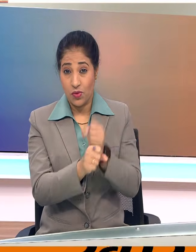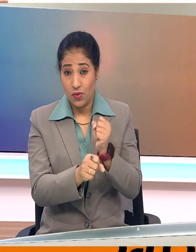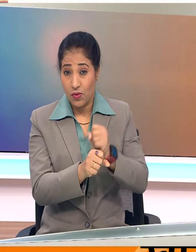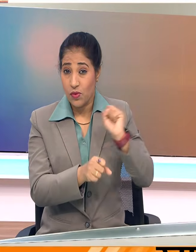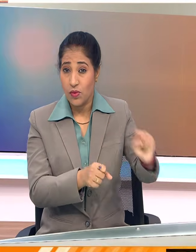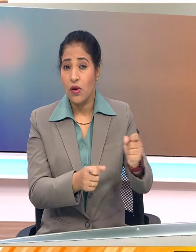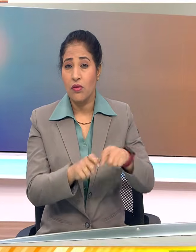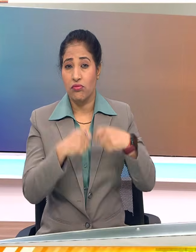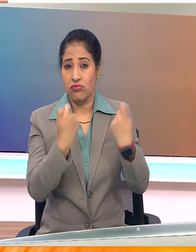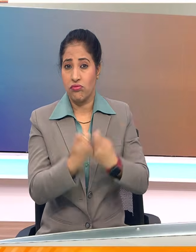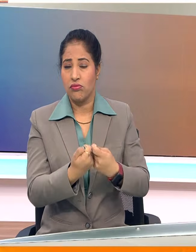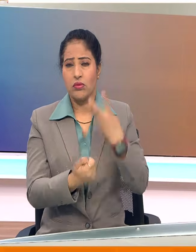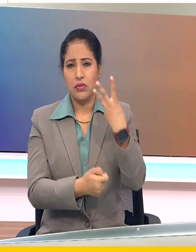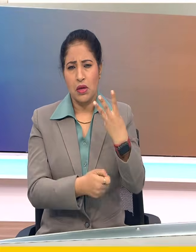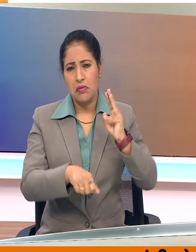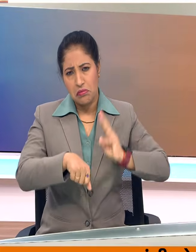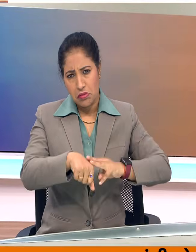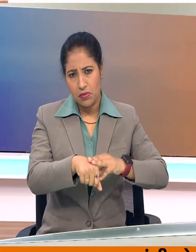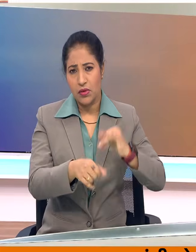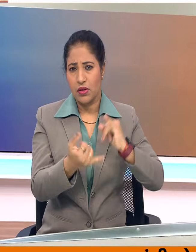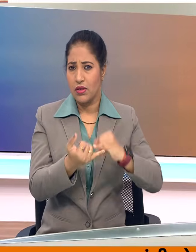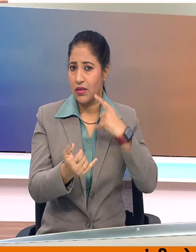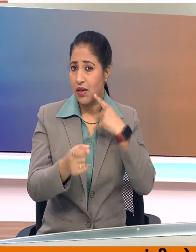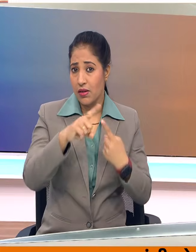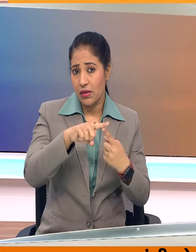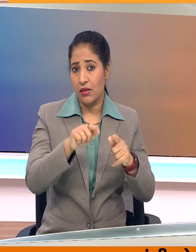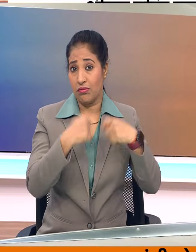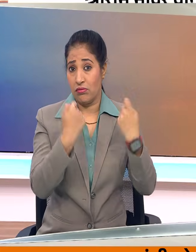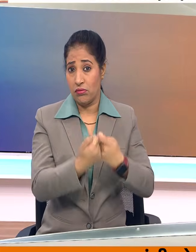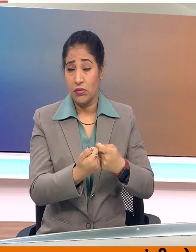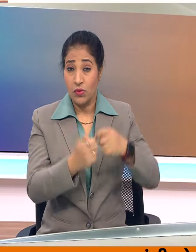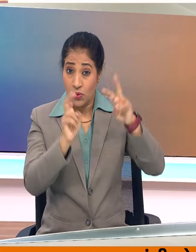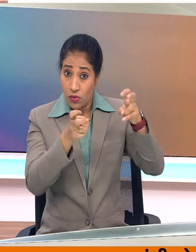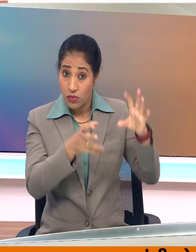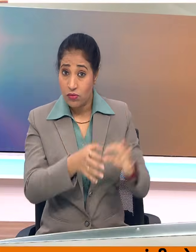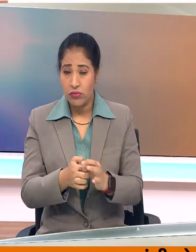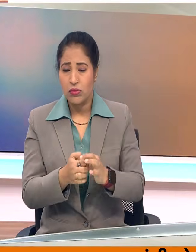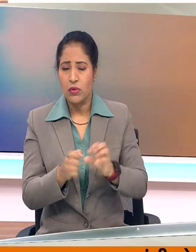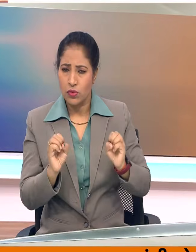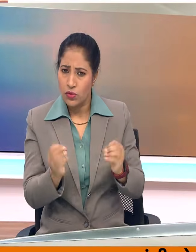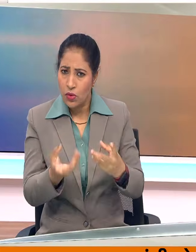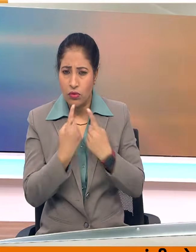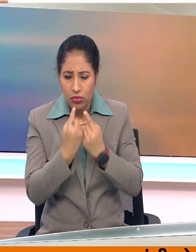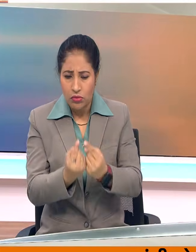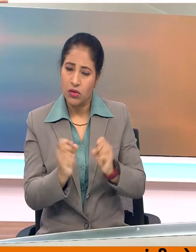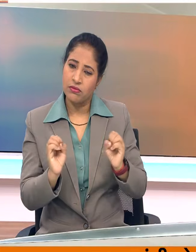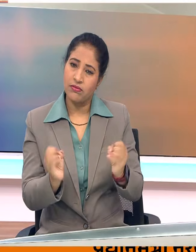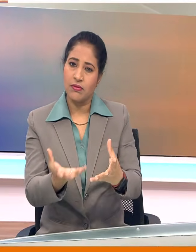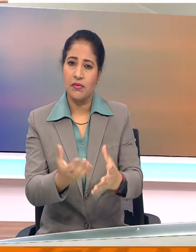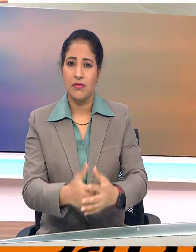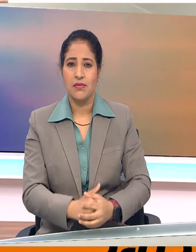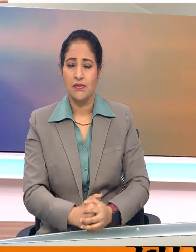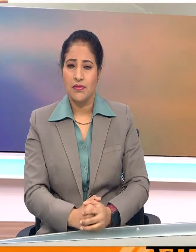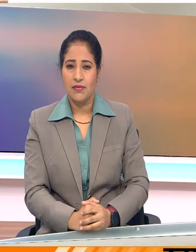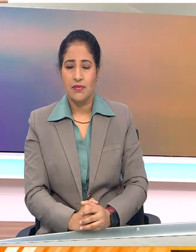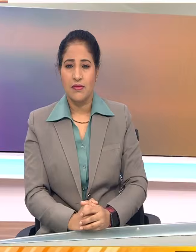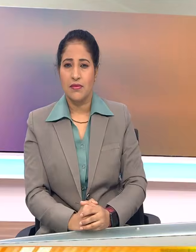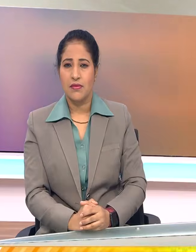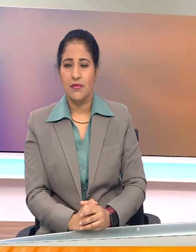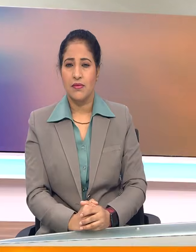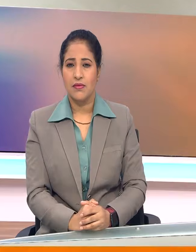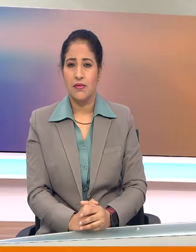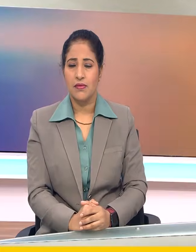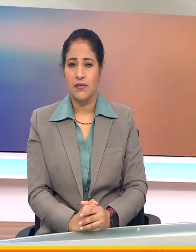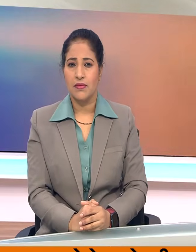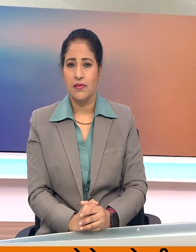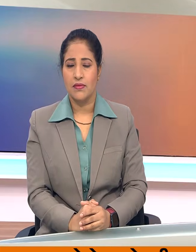द्वारा गठित 3 सदस्यीय एसआईटी भी इस मामले की प्रारंभिक जांच में जुटी हुई है।